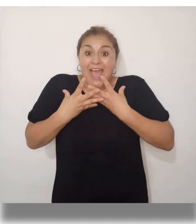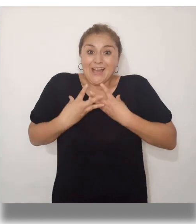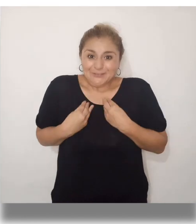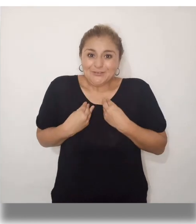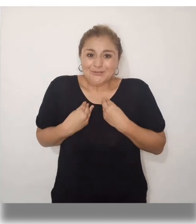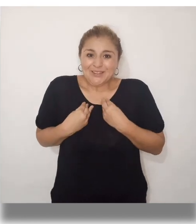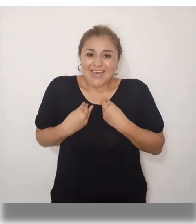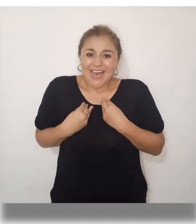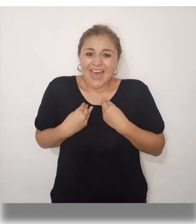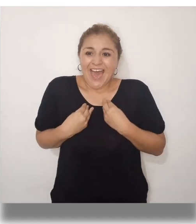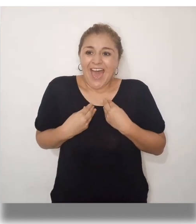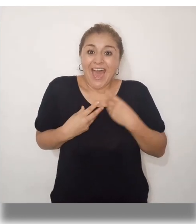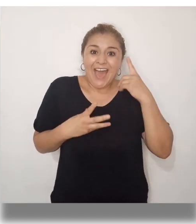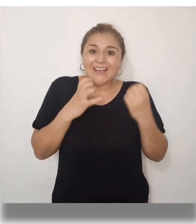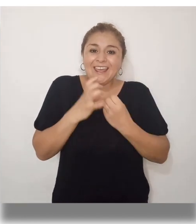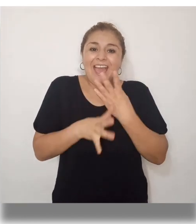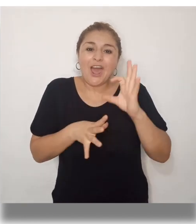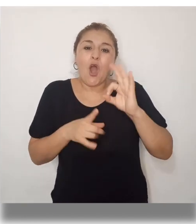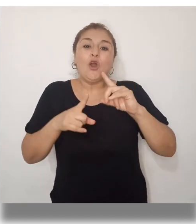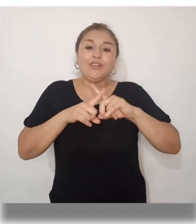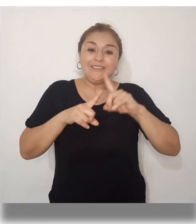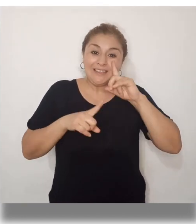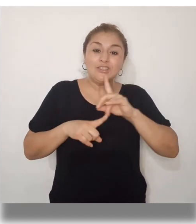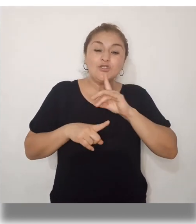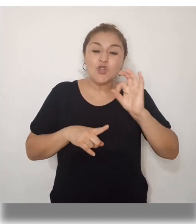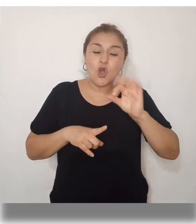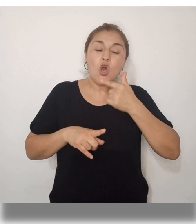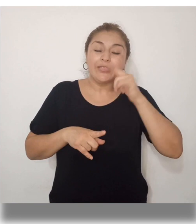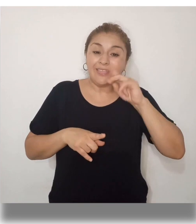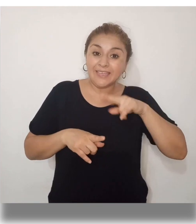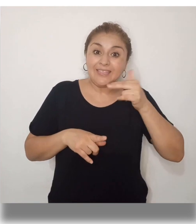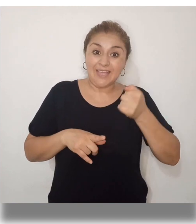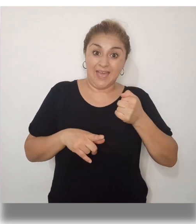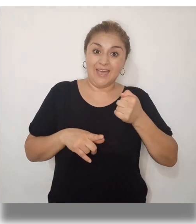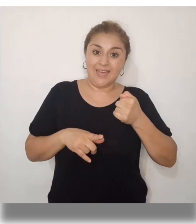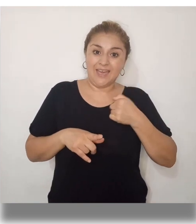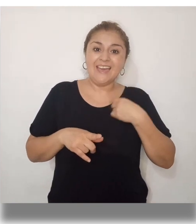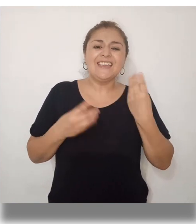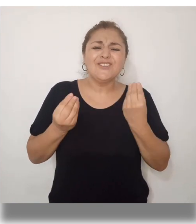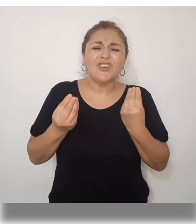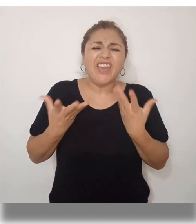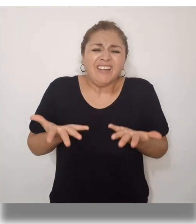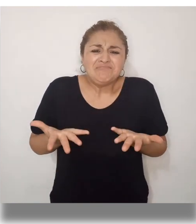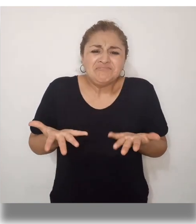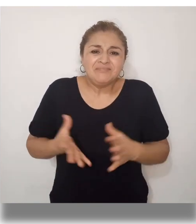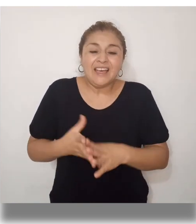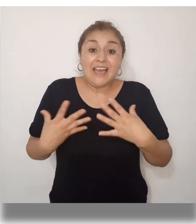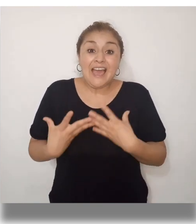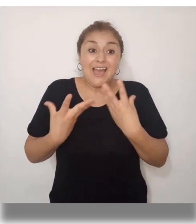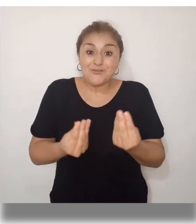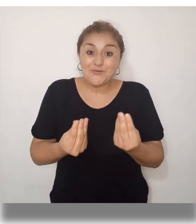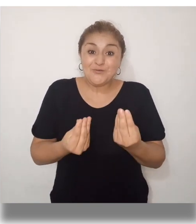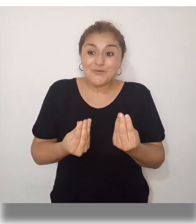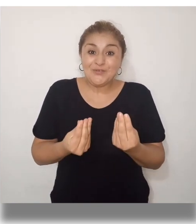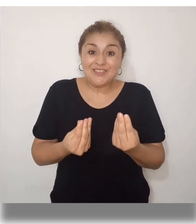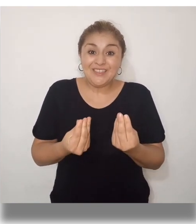la oxitocina es la hormona que nos permite vivir en sociedad la oxitocina cuando